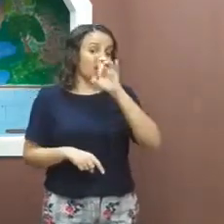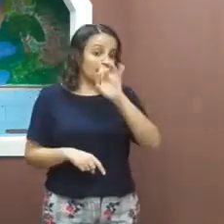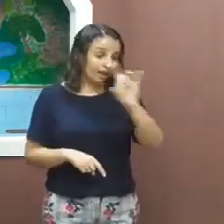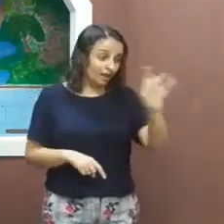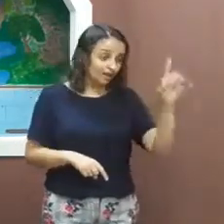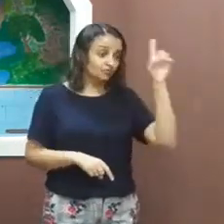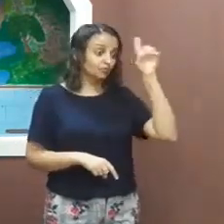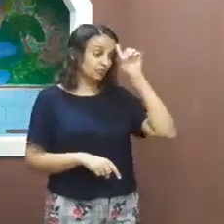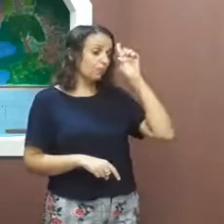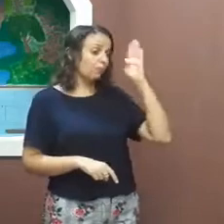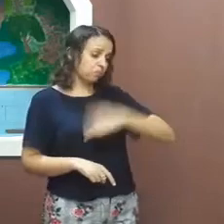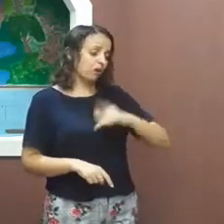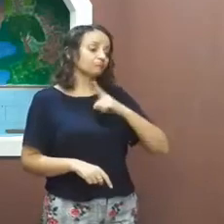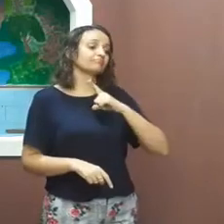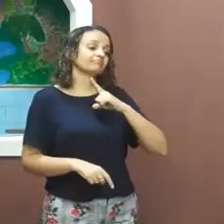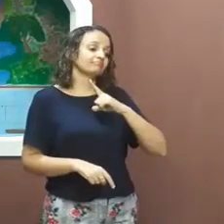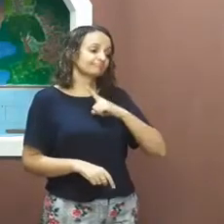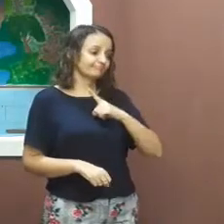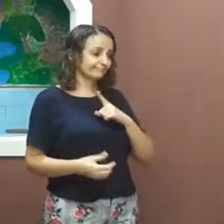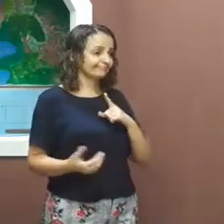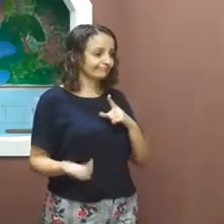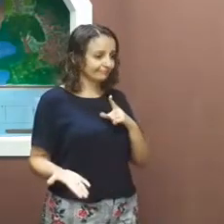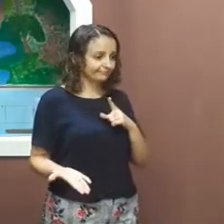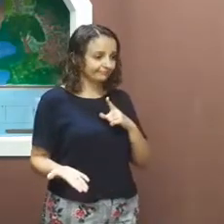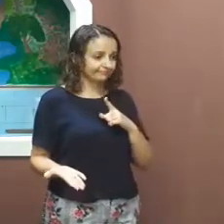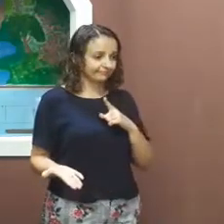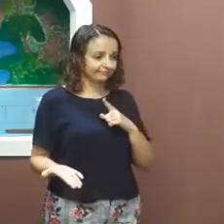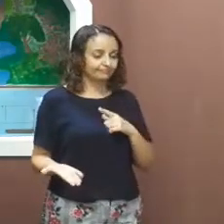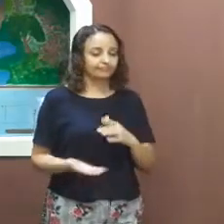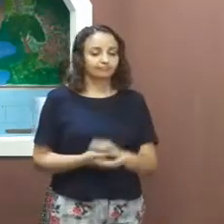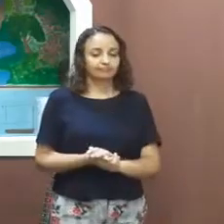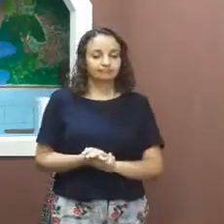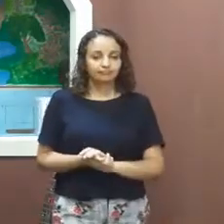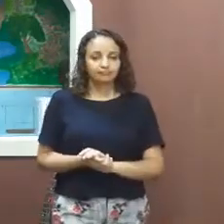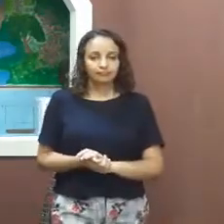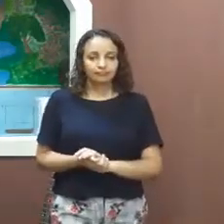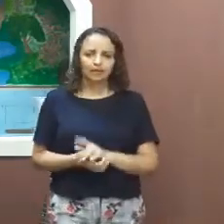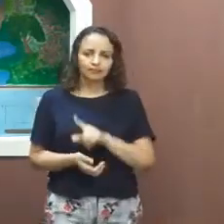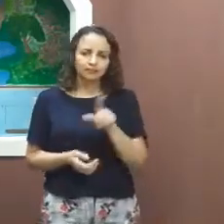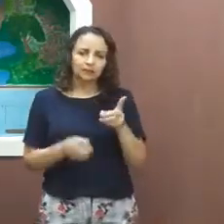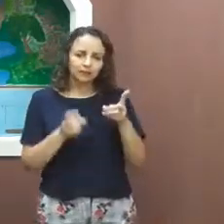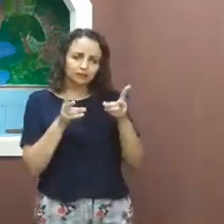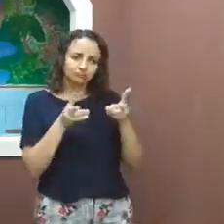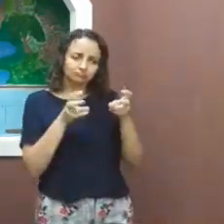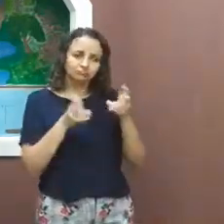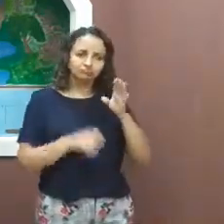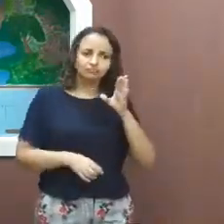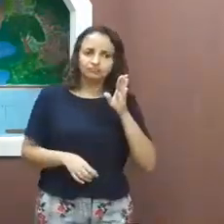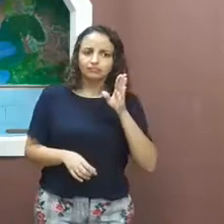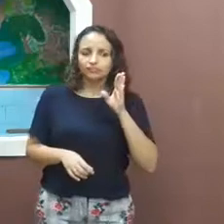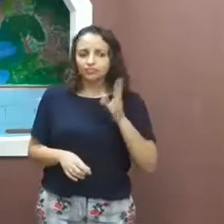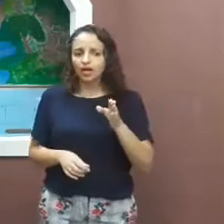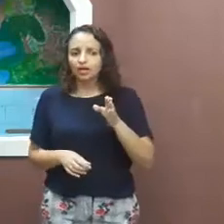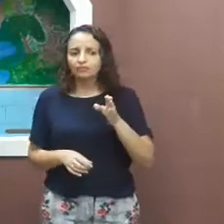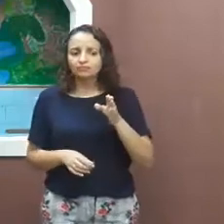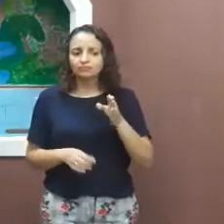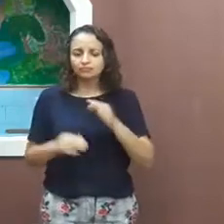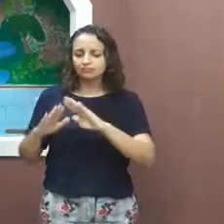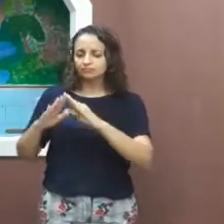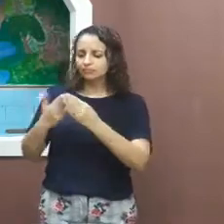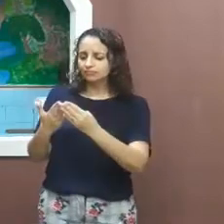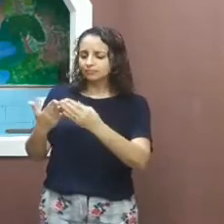dia o seu próprio mal. Percebeu já que nós temos já uma orientação da palavra